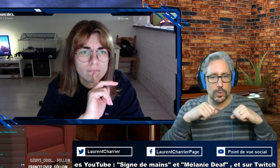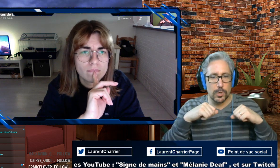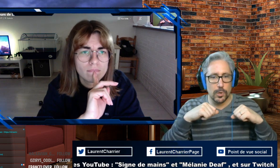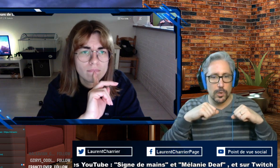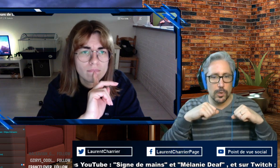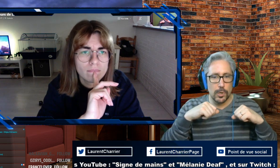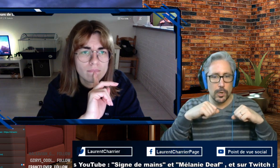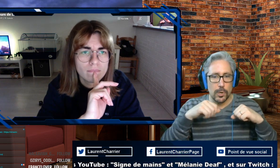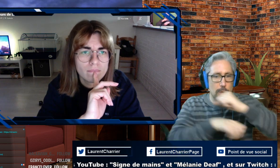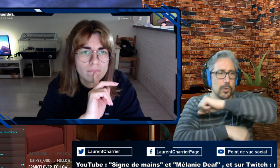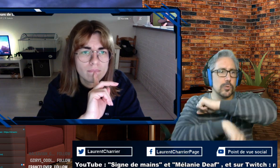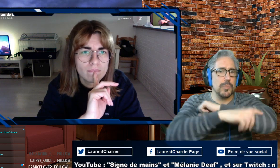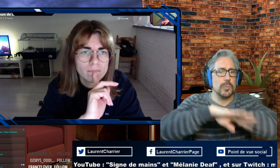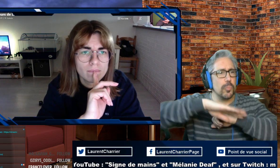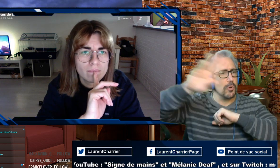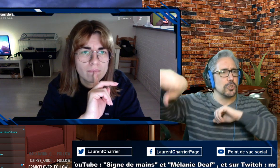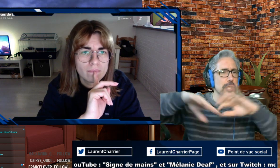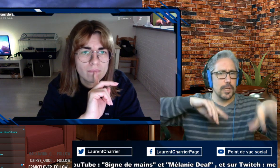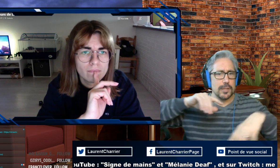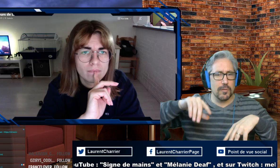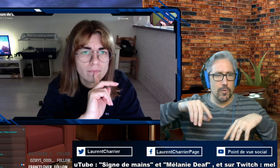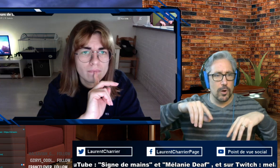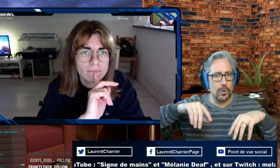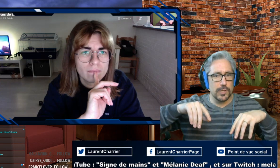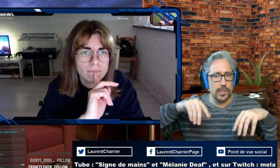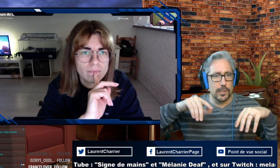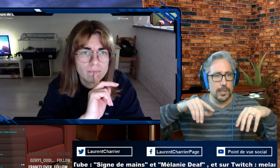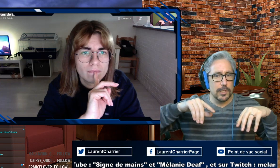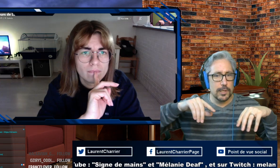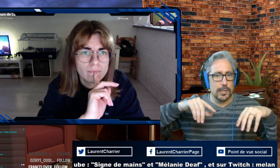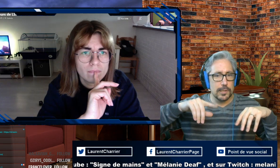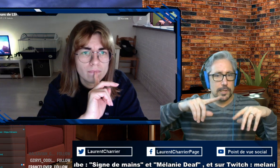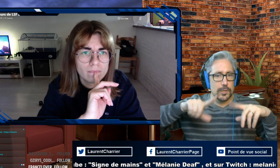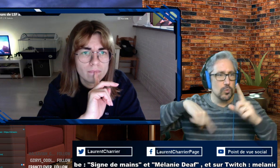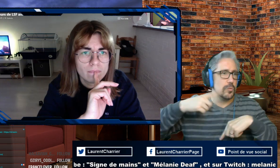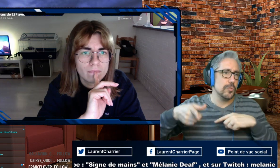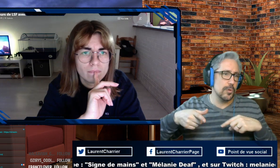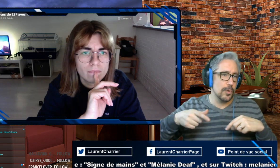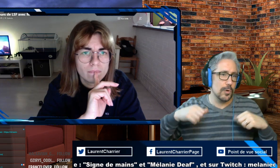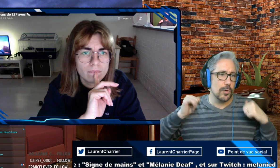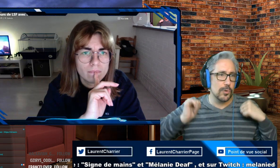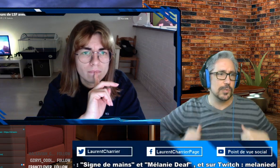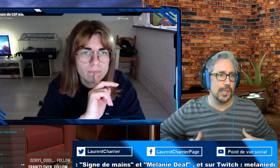temps pour la semaine prochaine, avoir